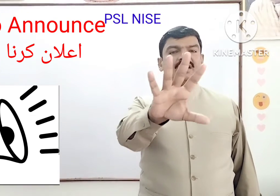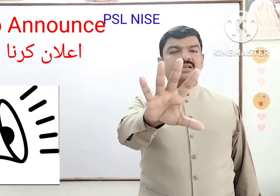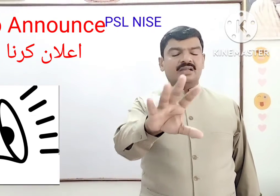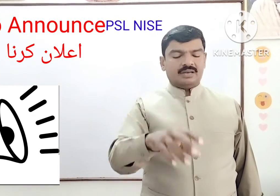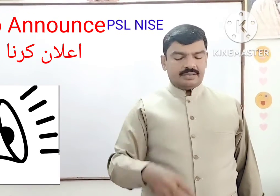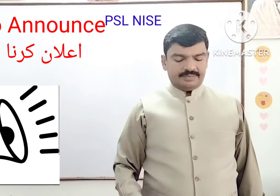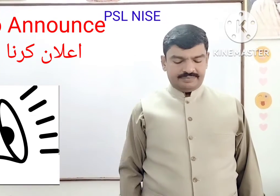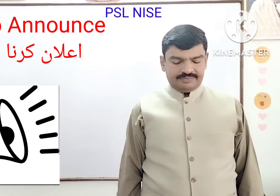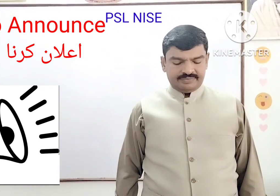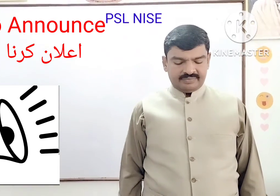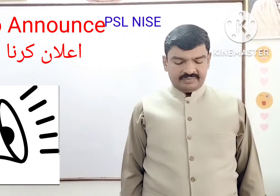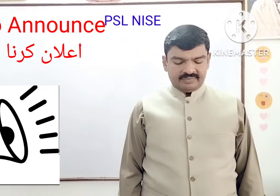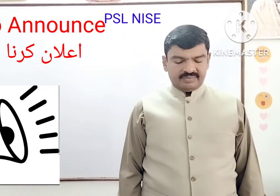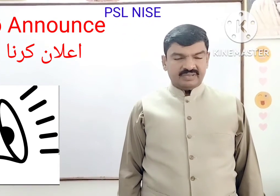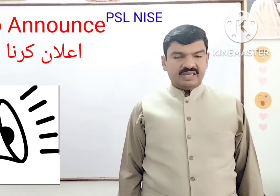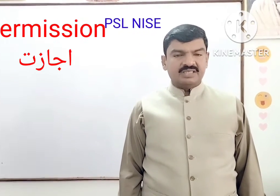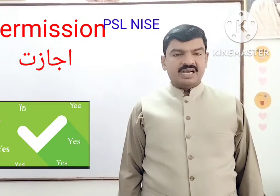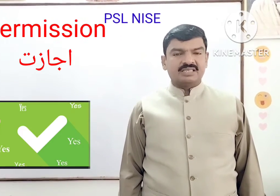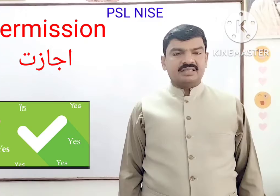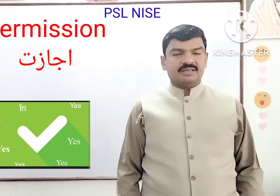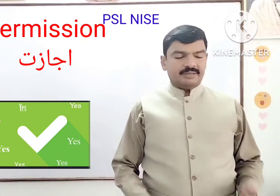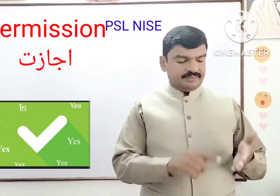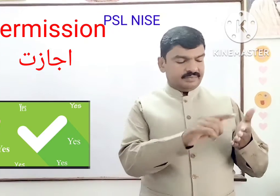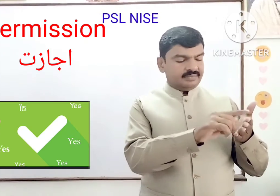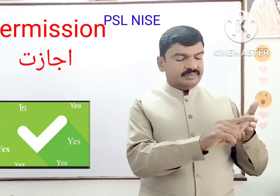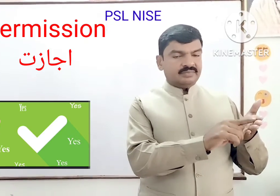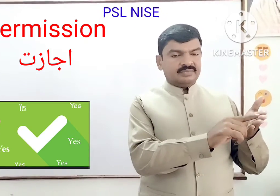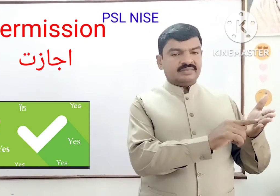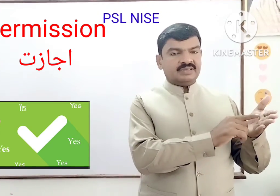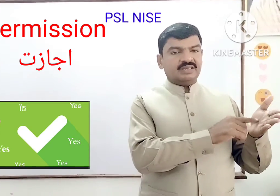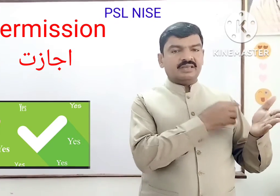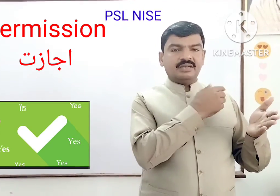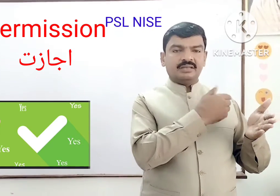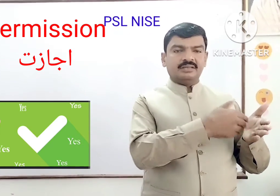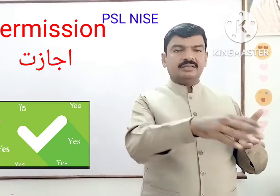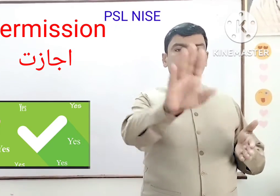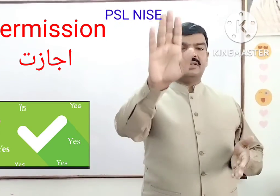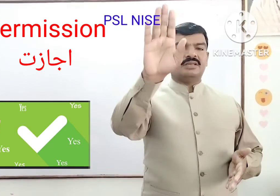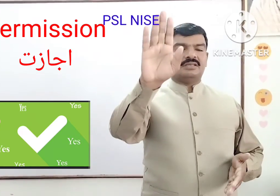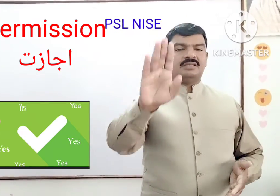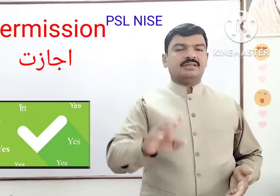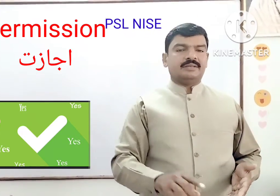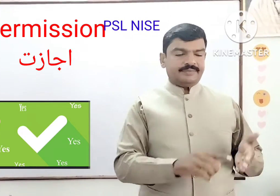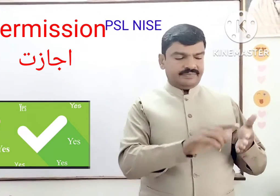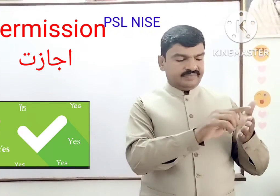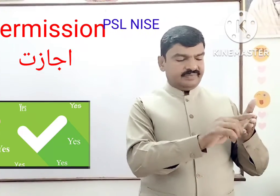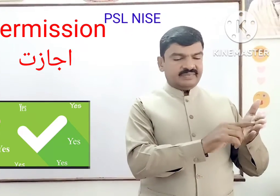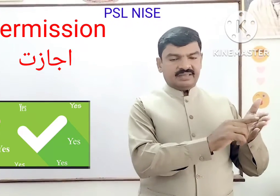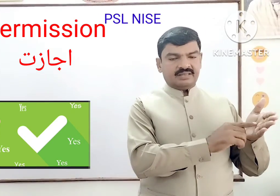ऐलान करना। इजाज़त लिखना, इजाज़त,